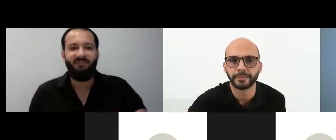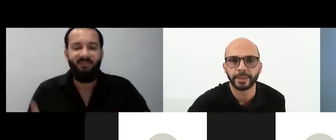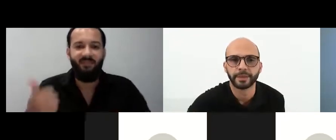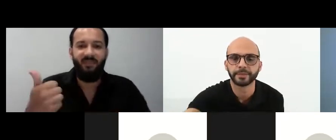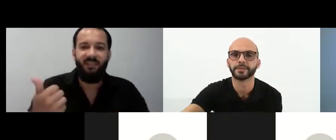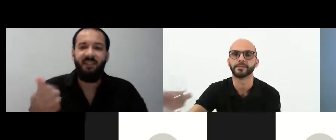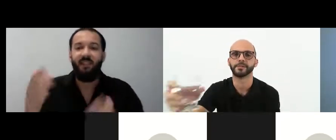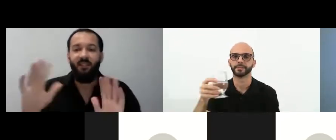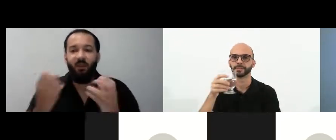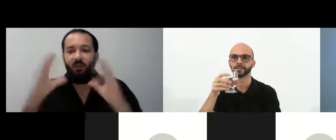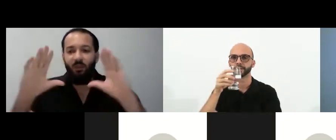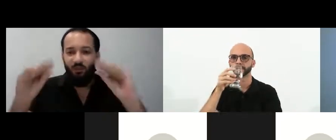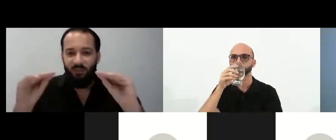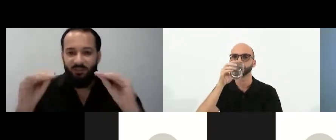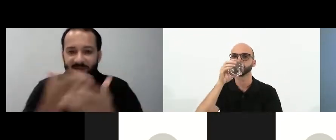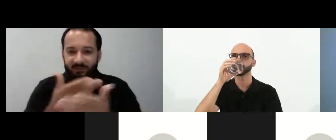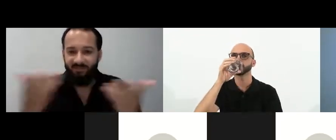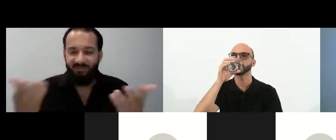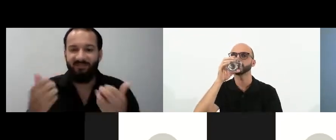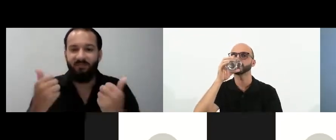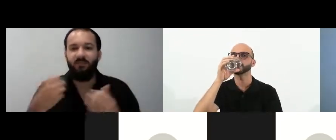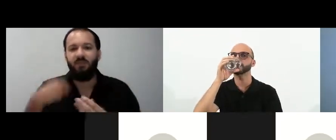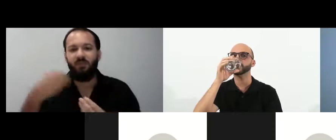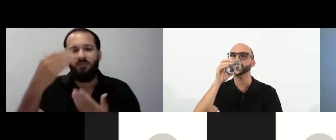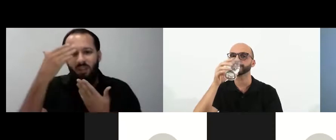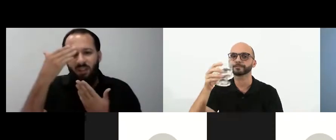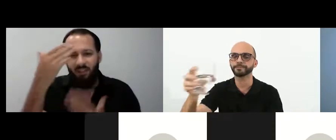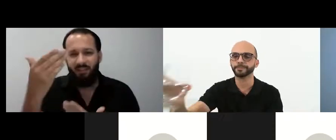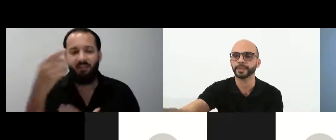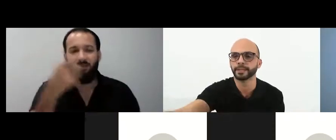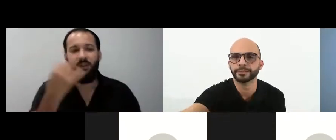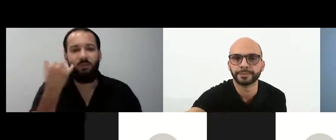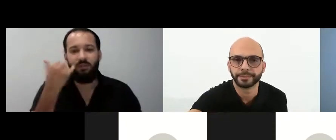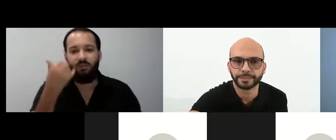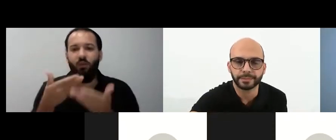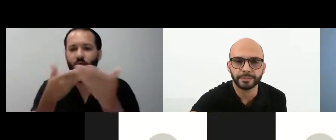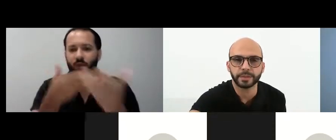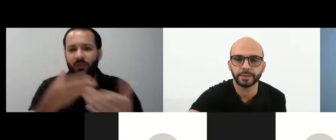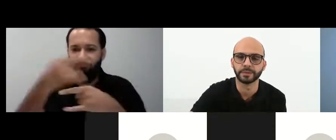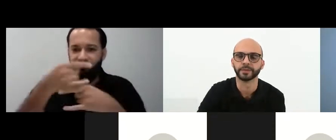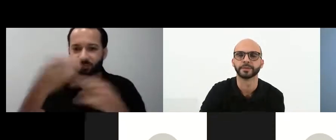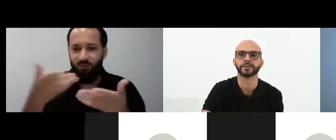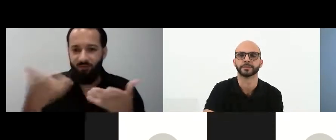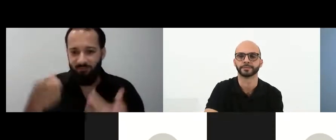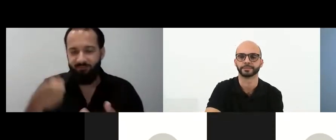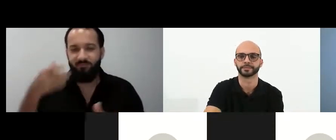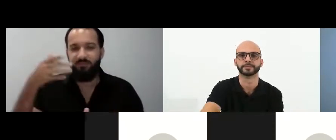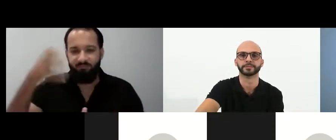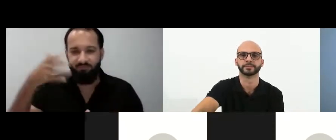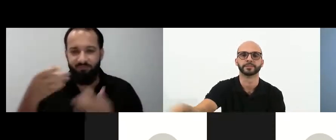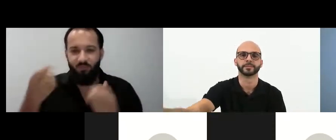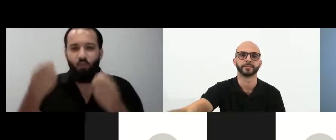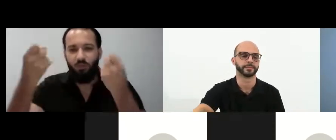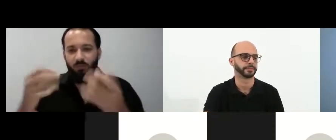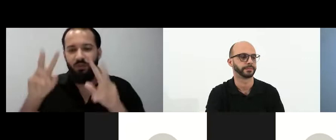professor Rodrigo comece a falar, vou passar a palavra a ele. Bom, primeiramente, boa noite a todos. Agradeço imensamente o convite que o